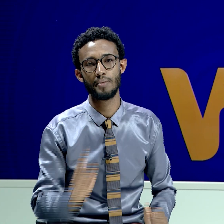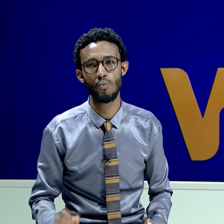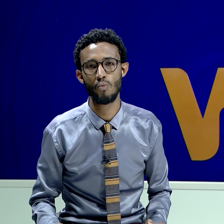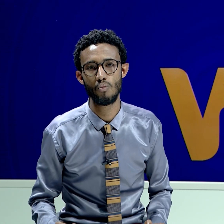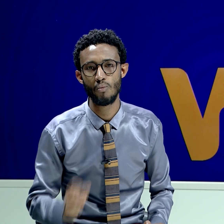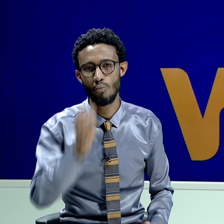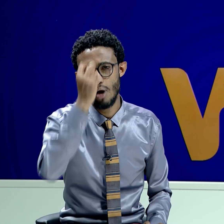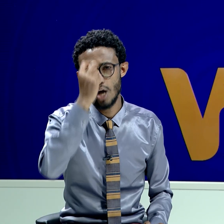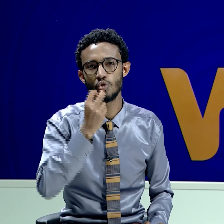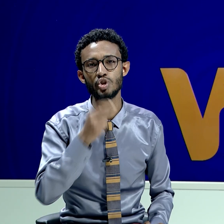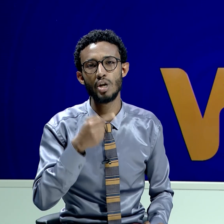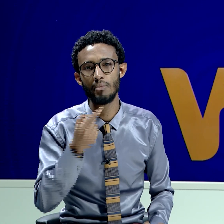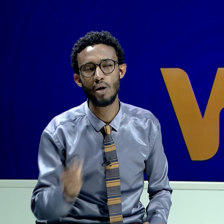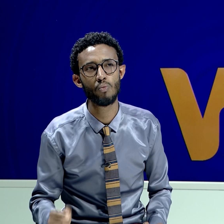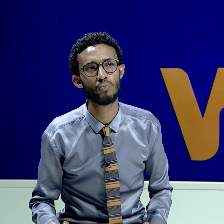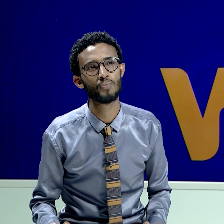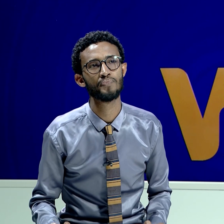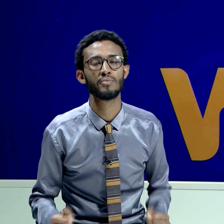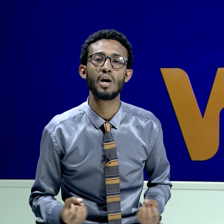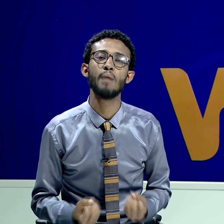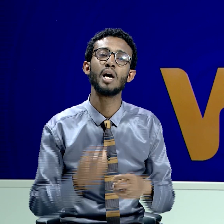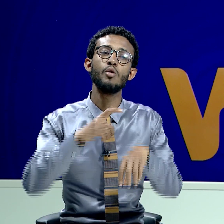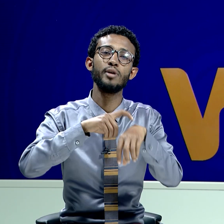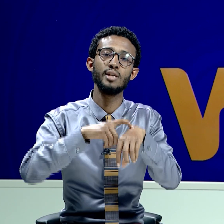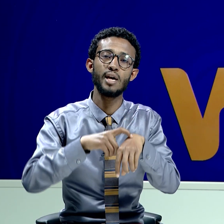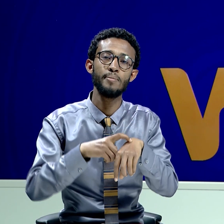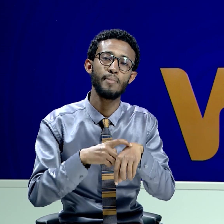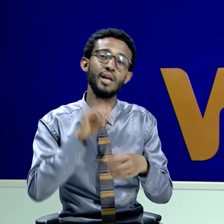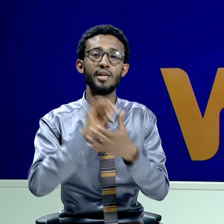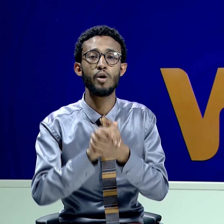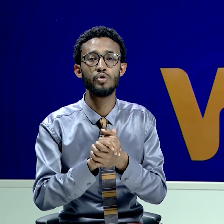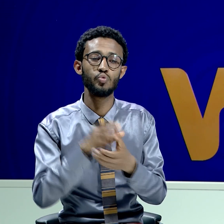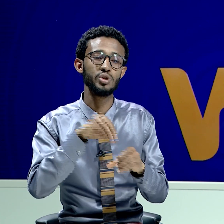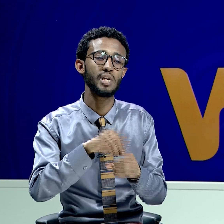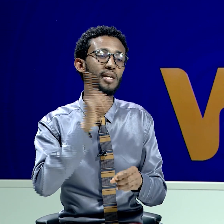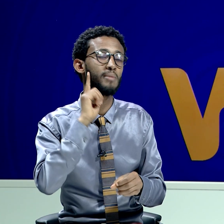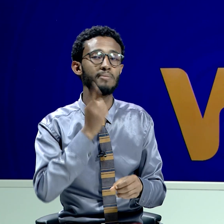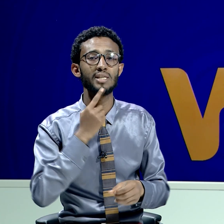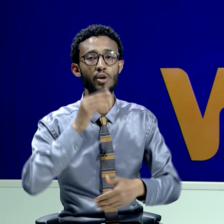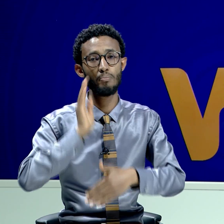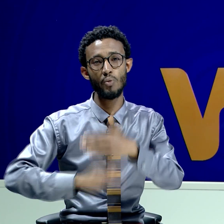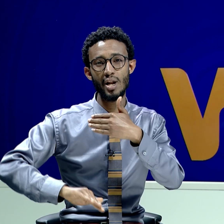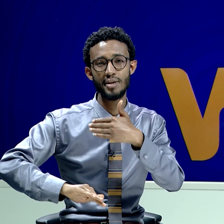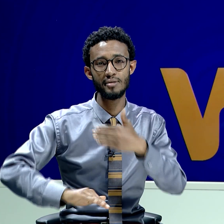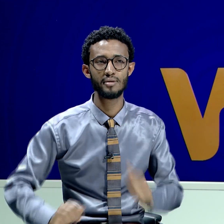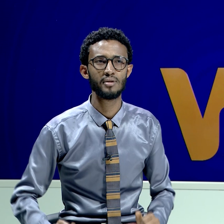ነው። ወላጆች ስለሚለው አብዛኛውን ጊዜ ባለተዳሮች ውስጥ አንድ መስማሳ ነው ቢወለድ